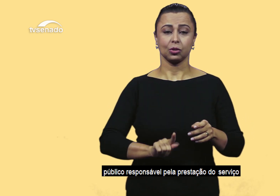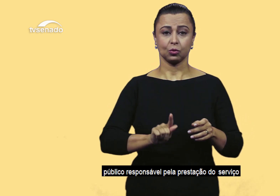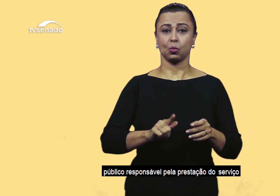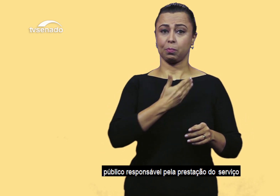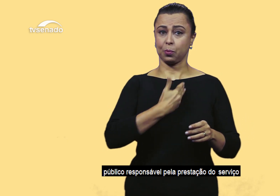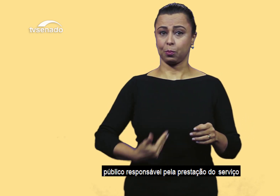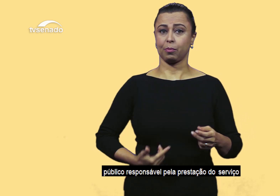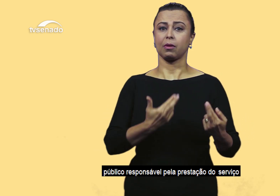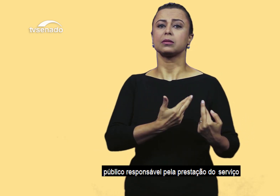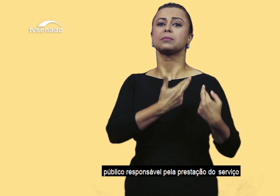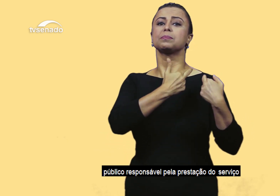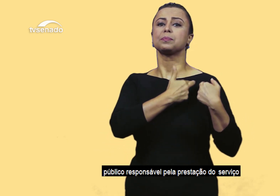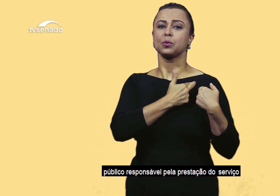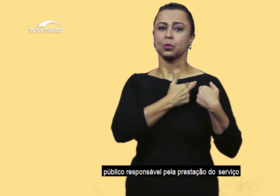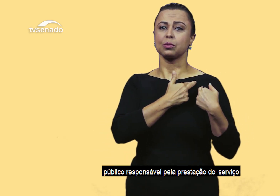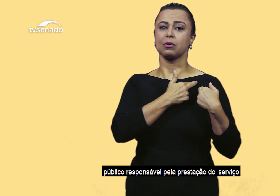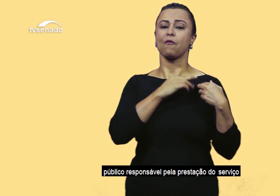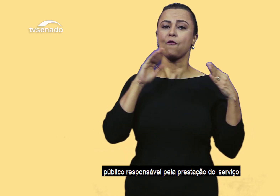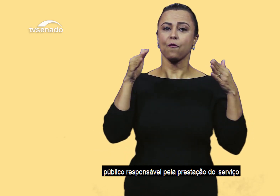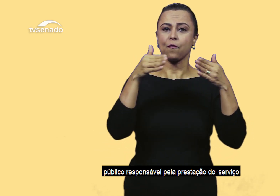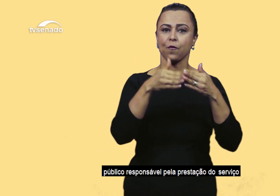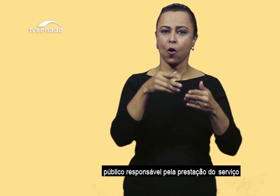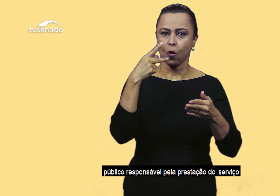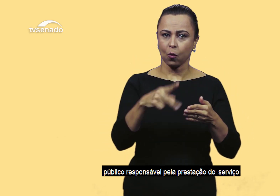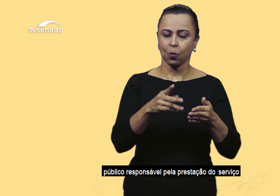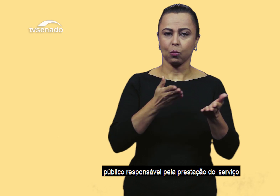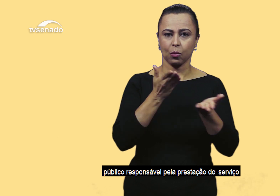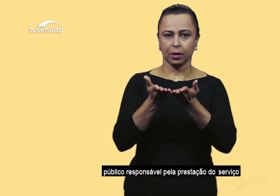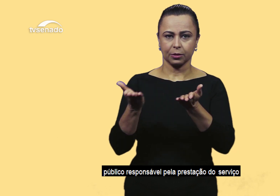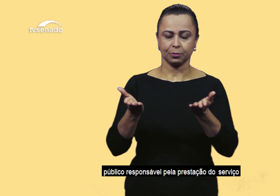responsável pela prestação do serviço